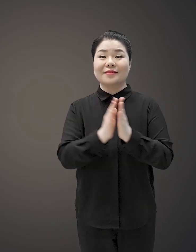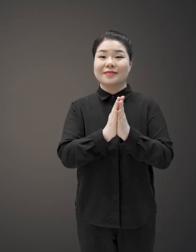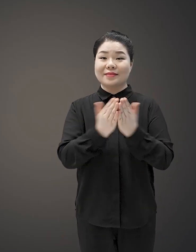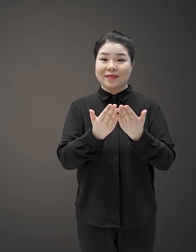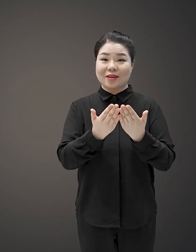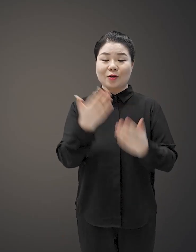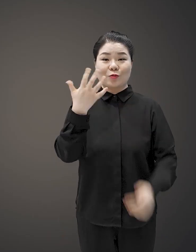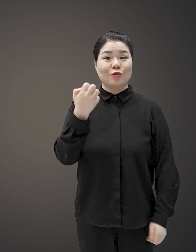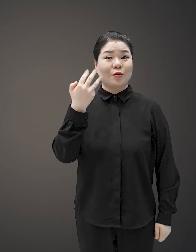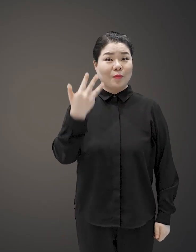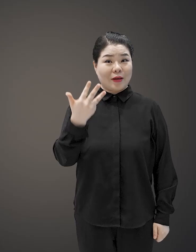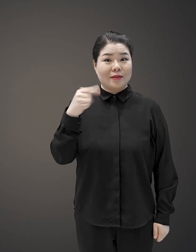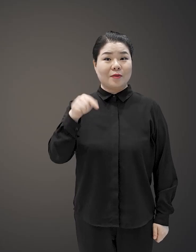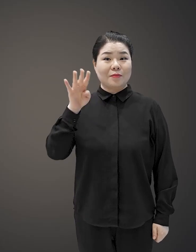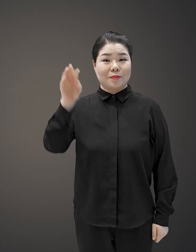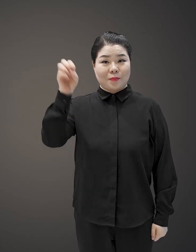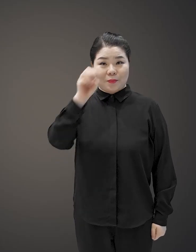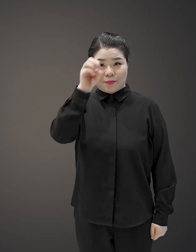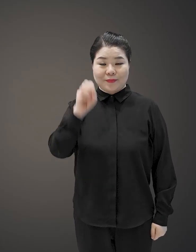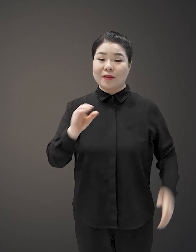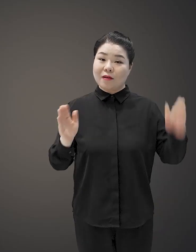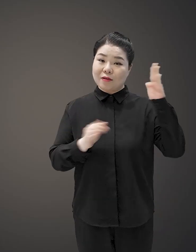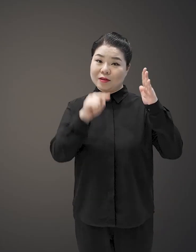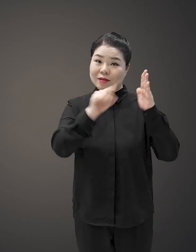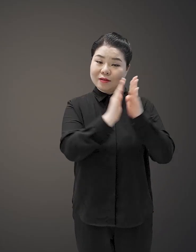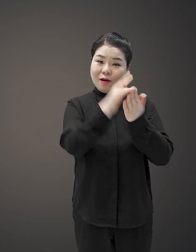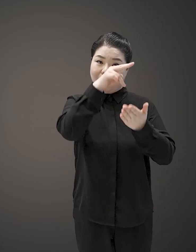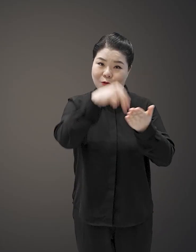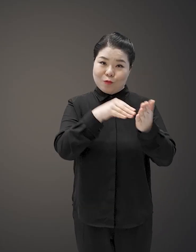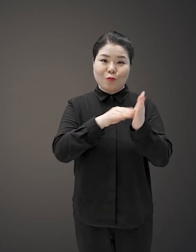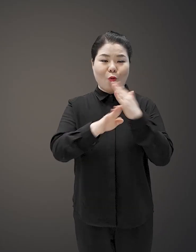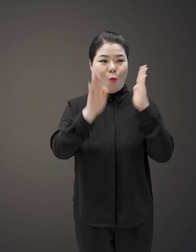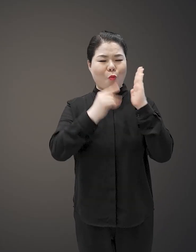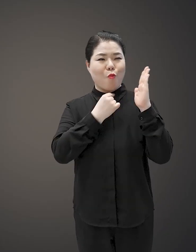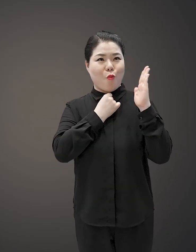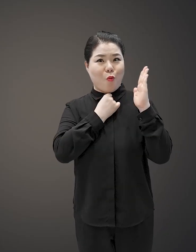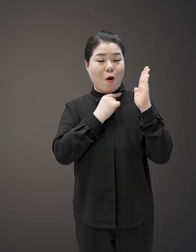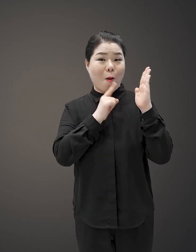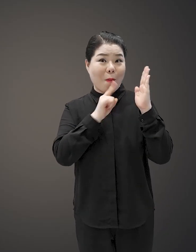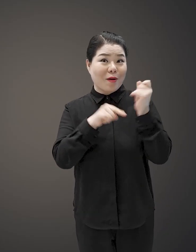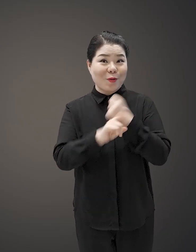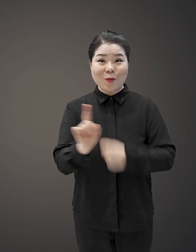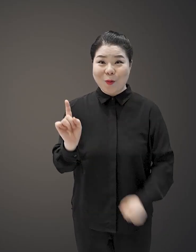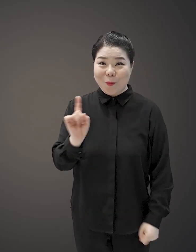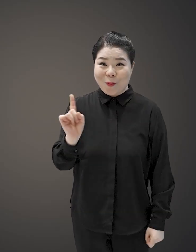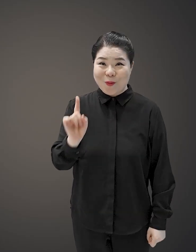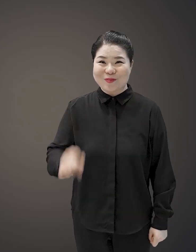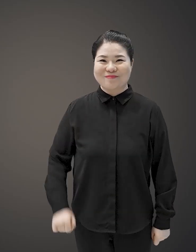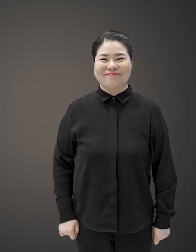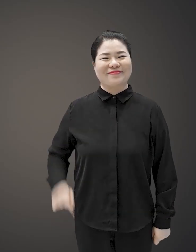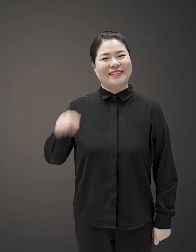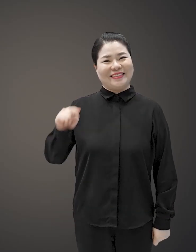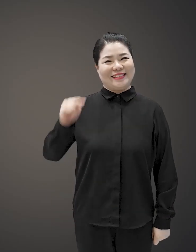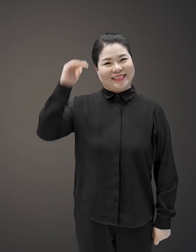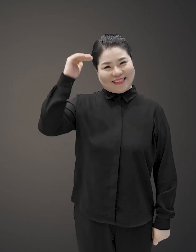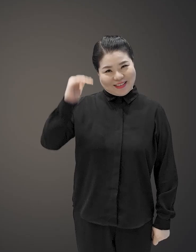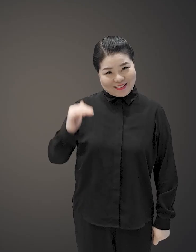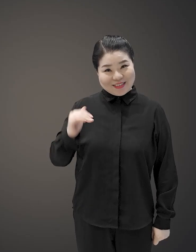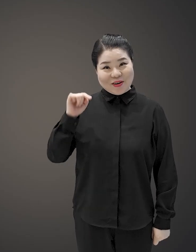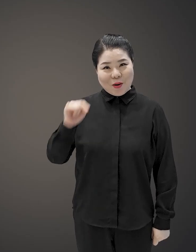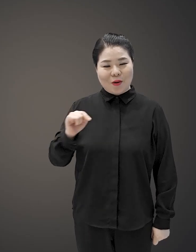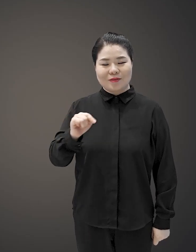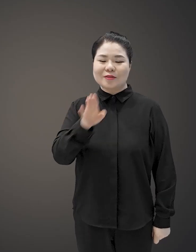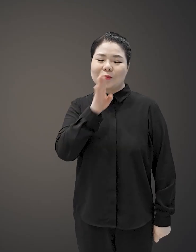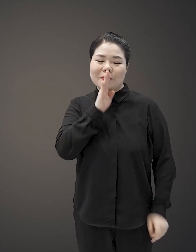왜 98.4%의 학생들이 이 책을 읽고 공부하고 싶어졌다 라고 말했을까? 이 영상은 실제 책을 읽은